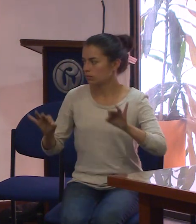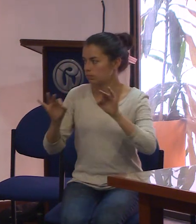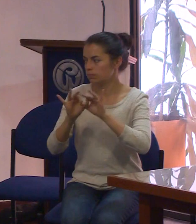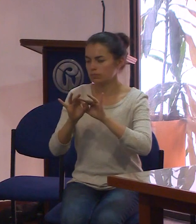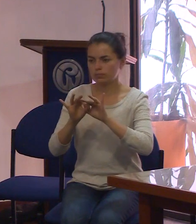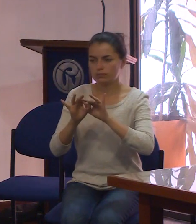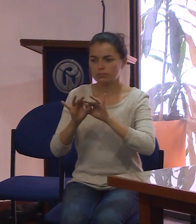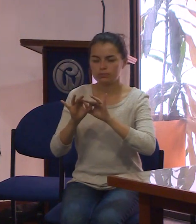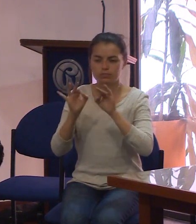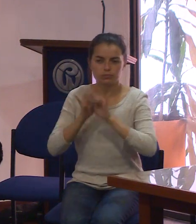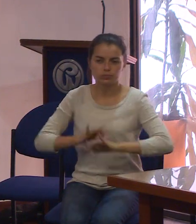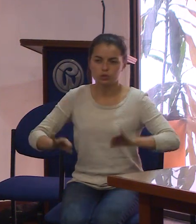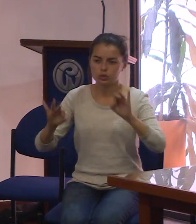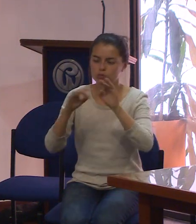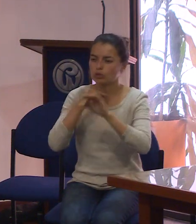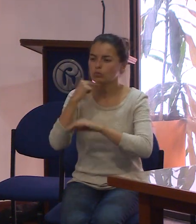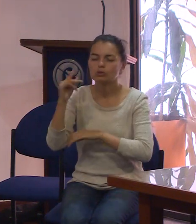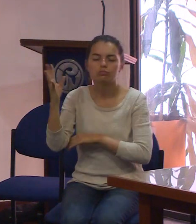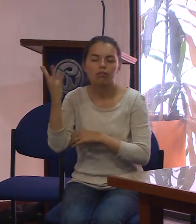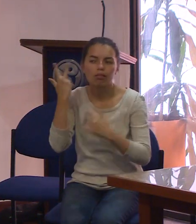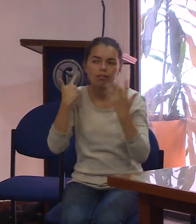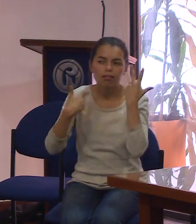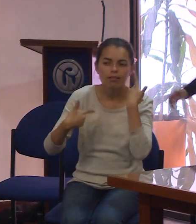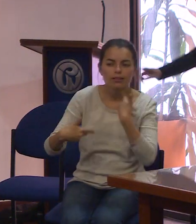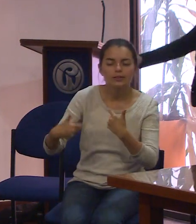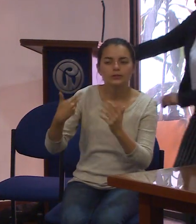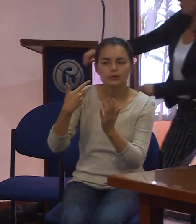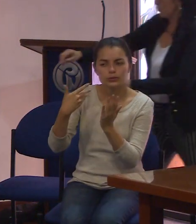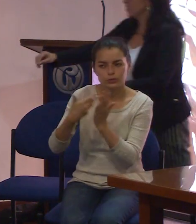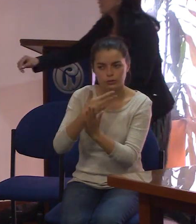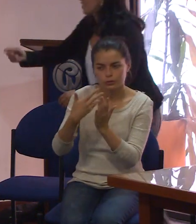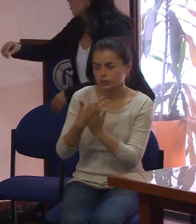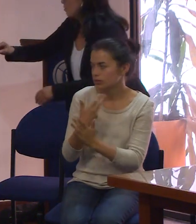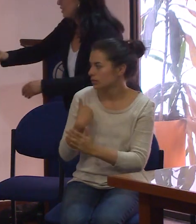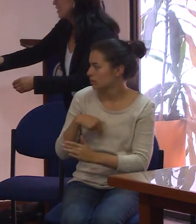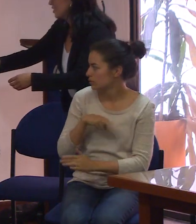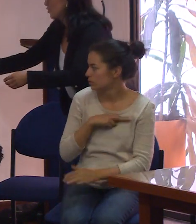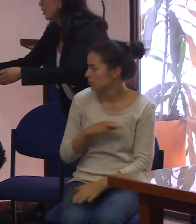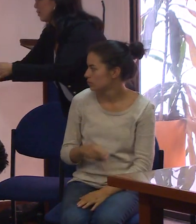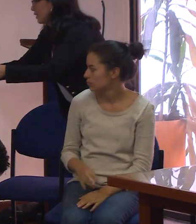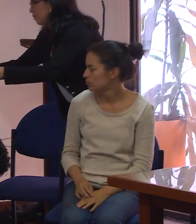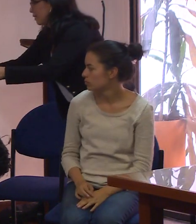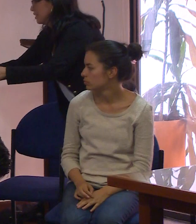es un punto muy importante para todos esos cambios que estamos haciendo.